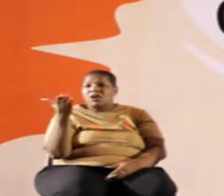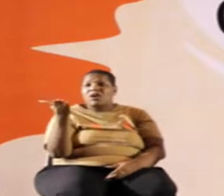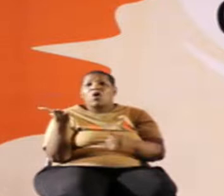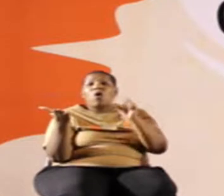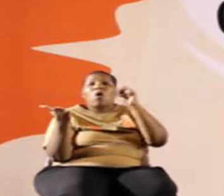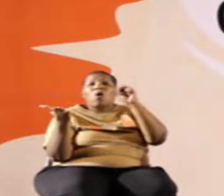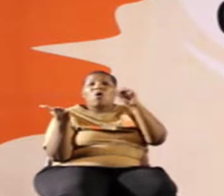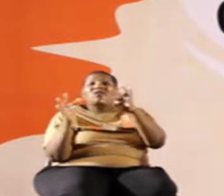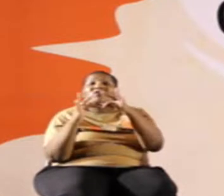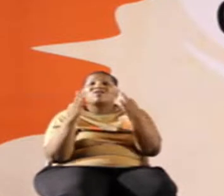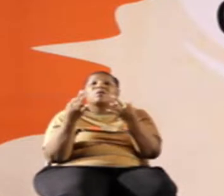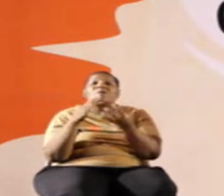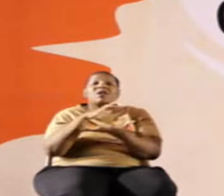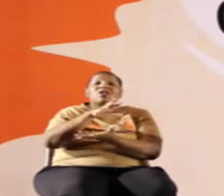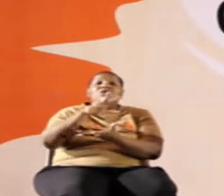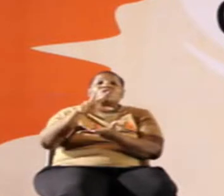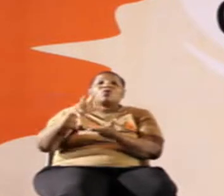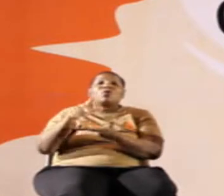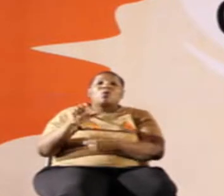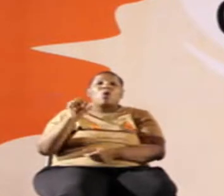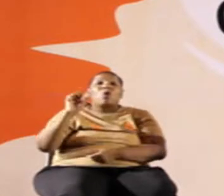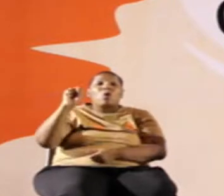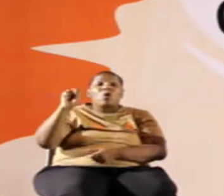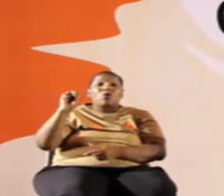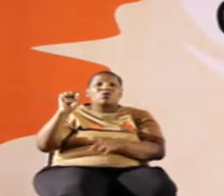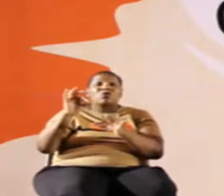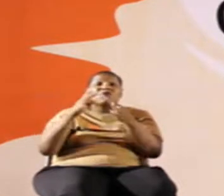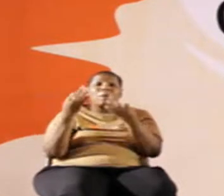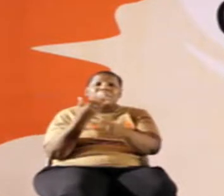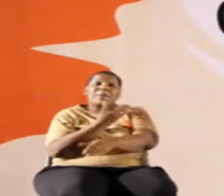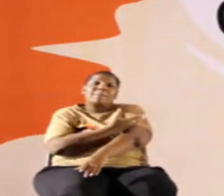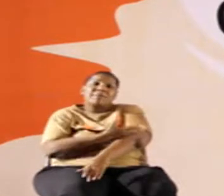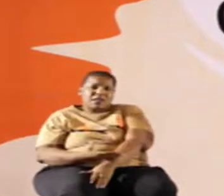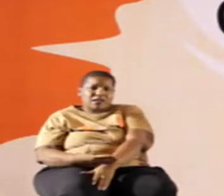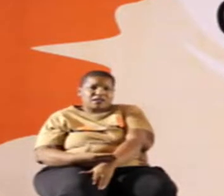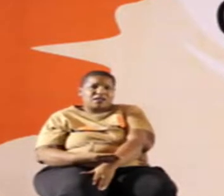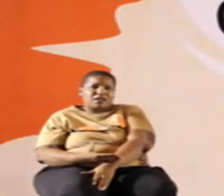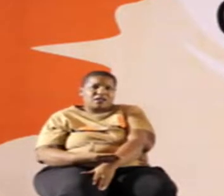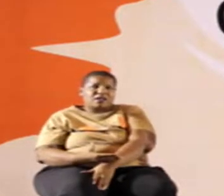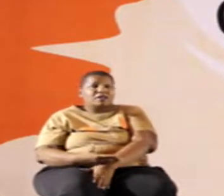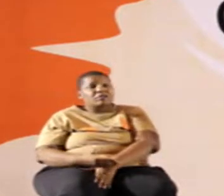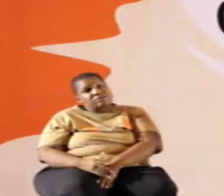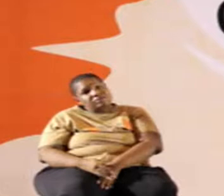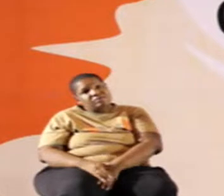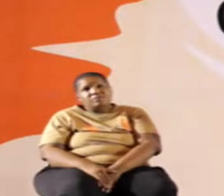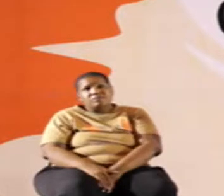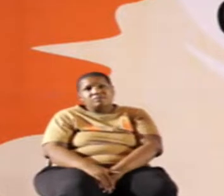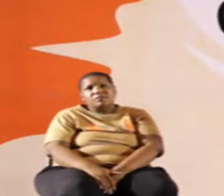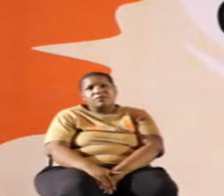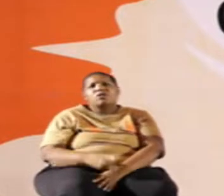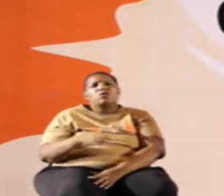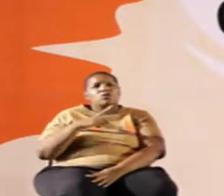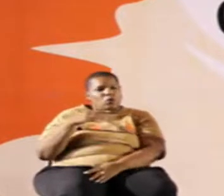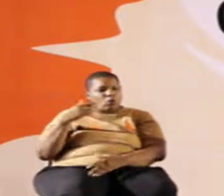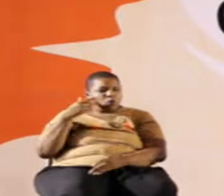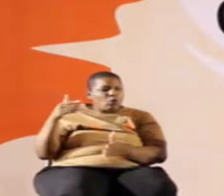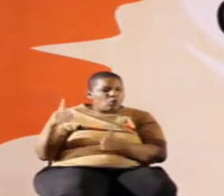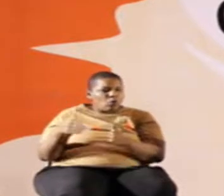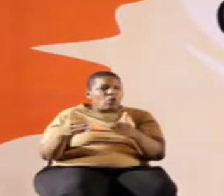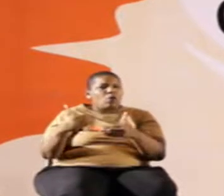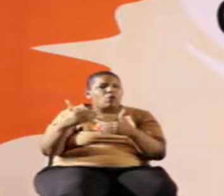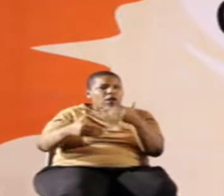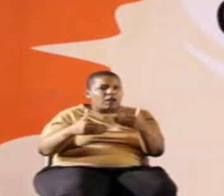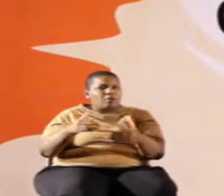famílias no mundo. Não é? 8 famílias brancas. Não é? Então, temos um longo caminho pela frente.